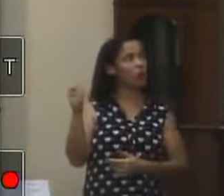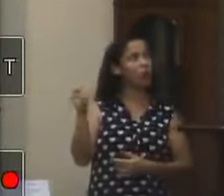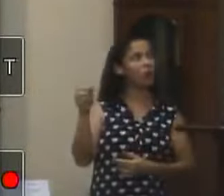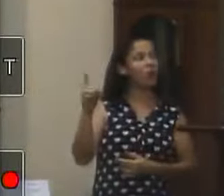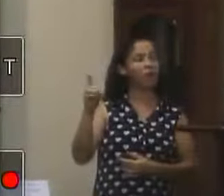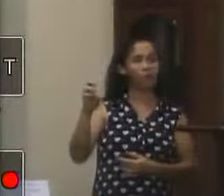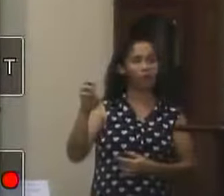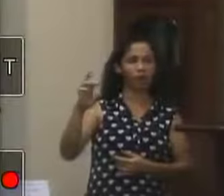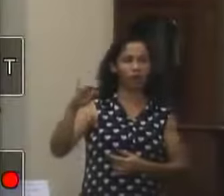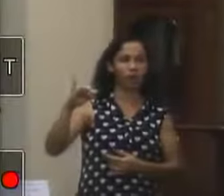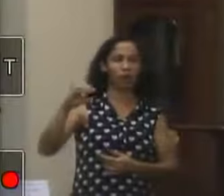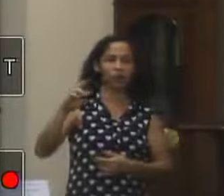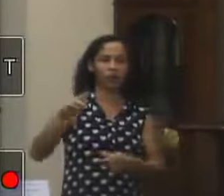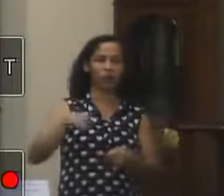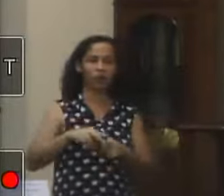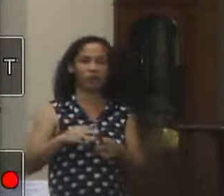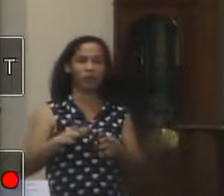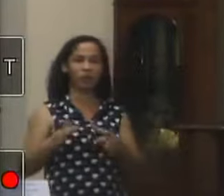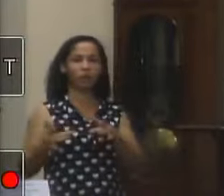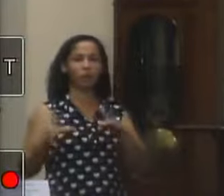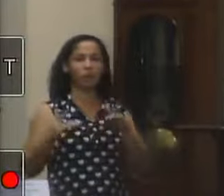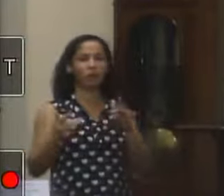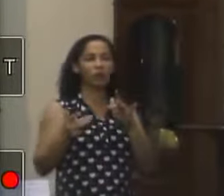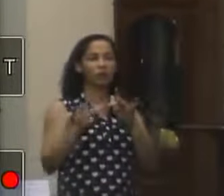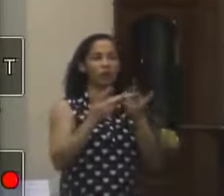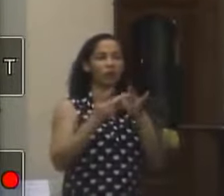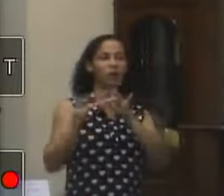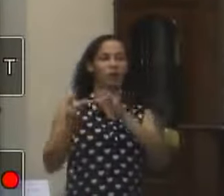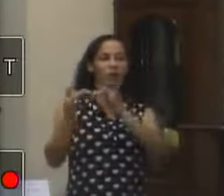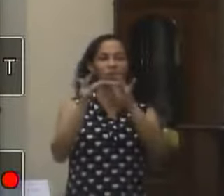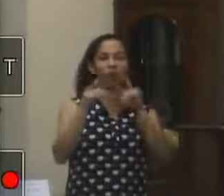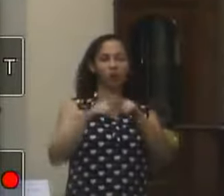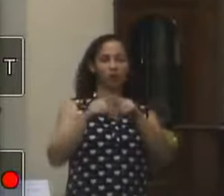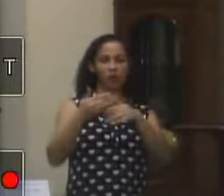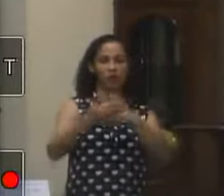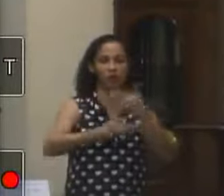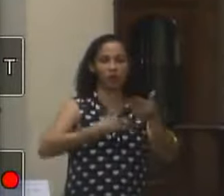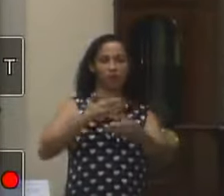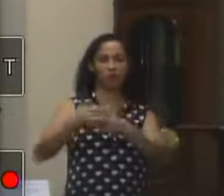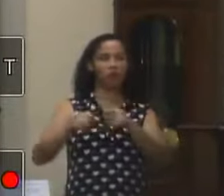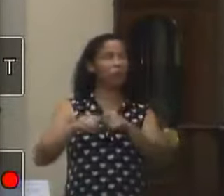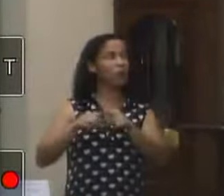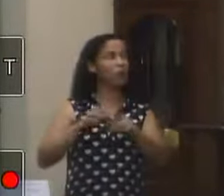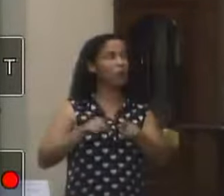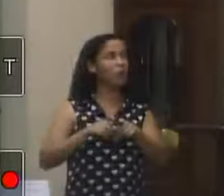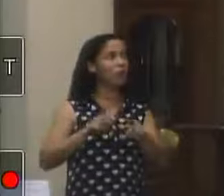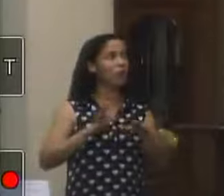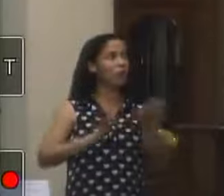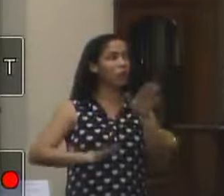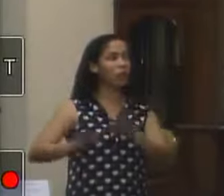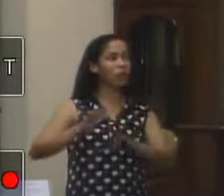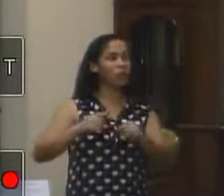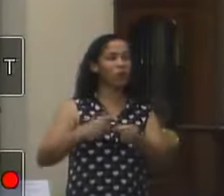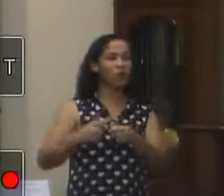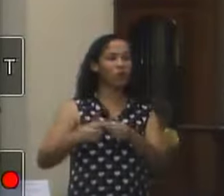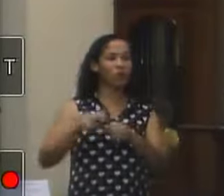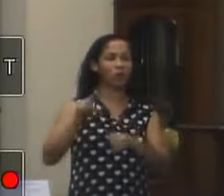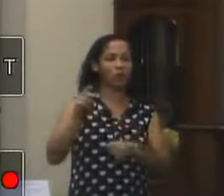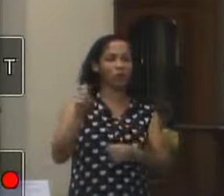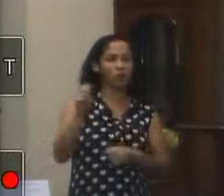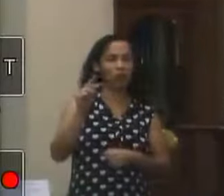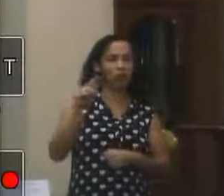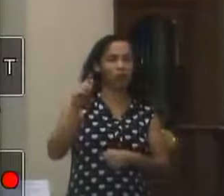nosso lá da Varginha, que é o presidente da associação e também é a pessoa que cuida do bairro, não só da